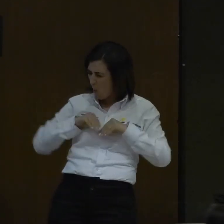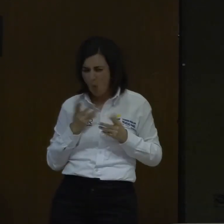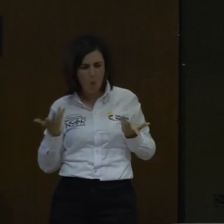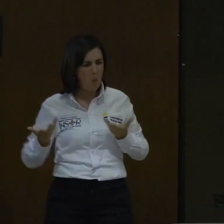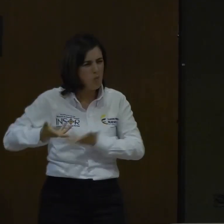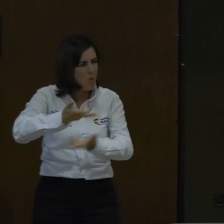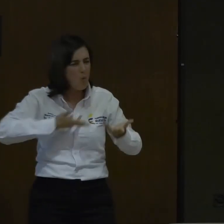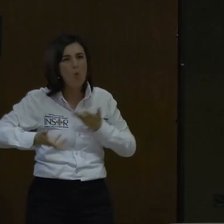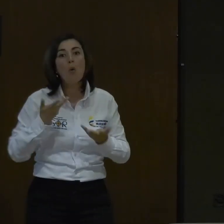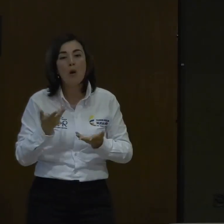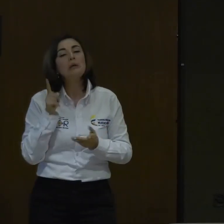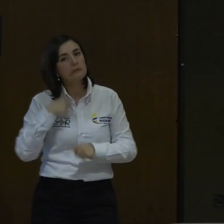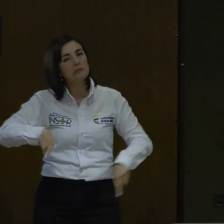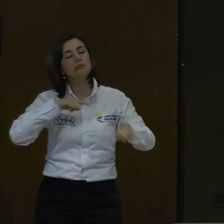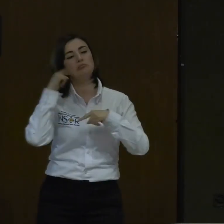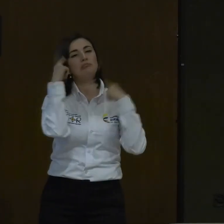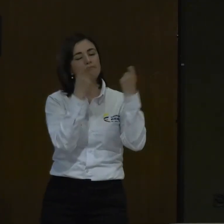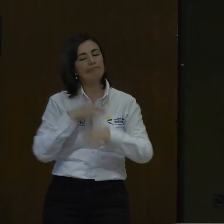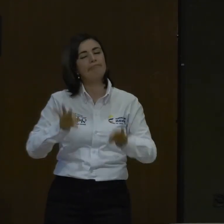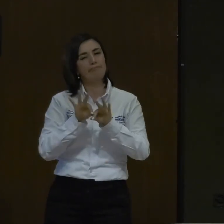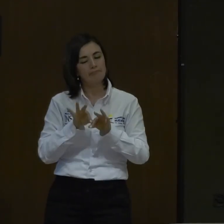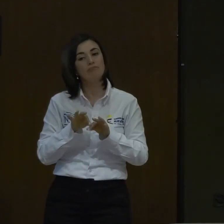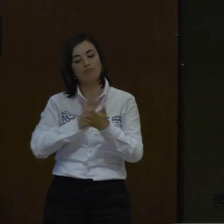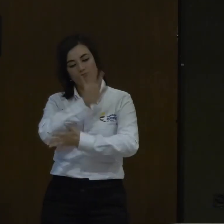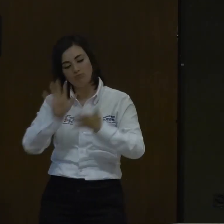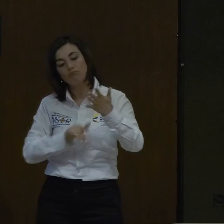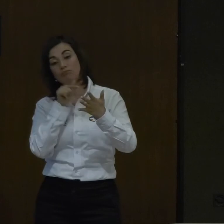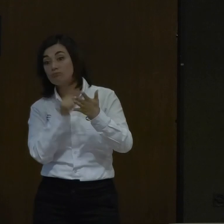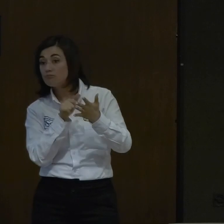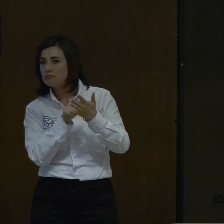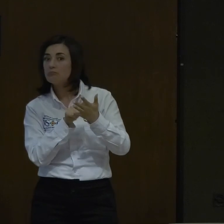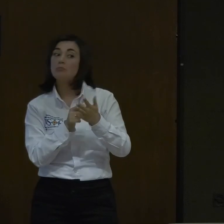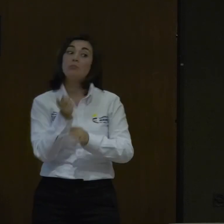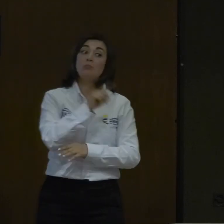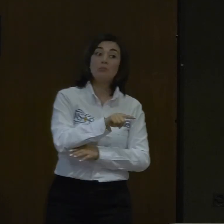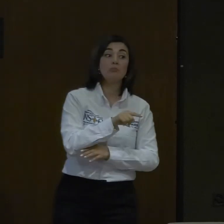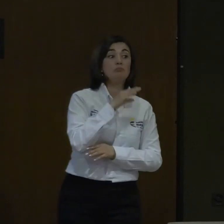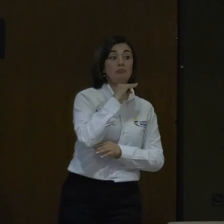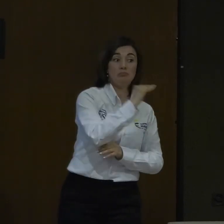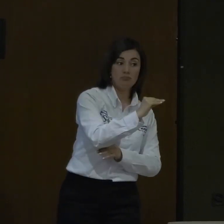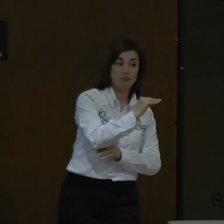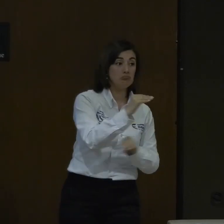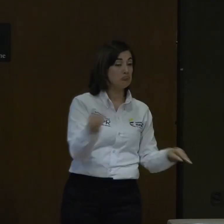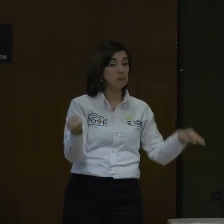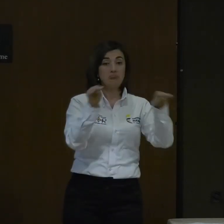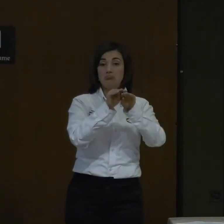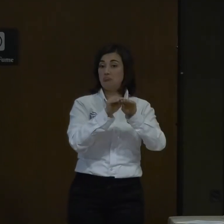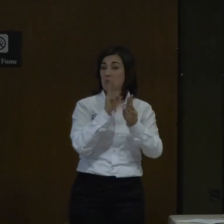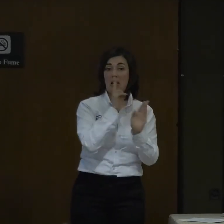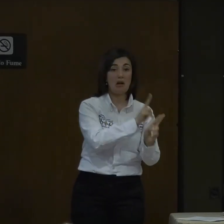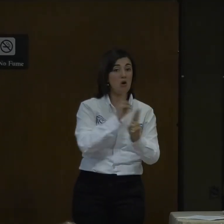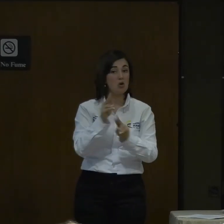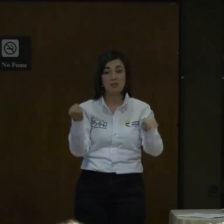la conclusión de que tenemos que tratar a la lengua de señas y a las lenguas habladas con paridad y darle el mismo